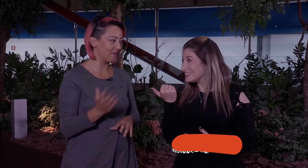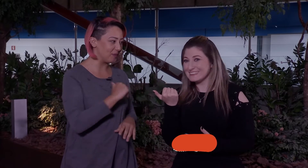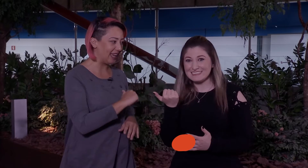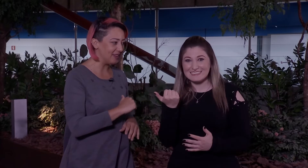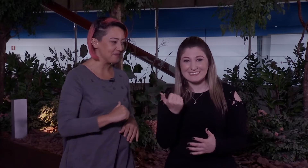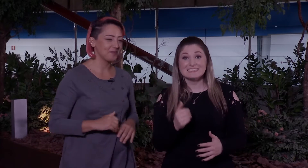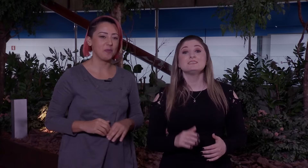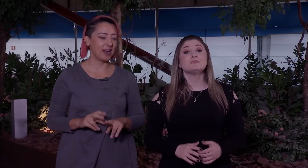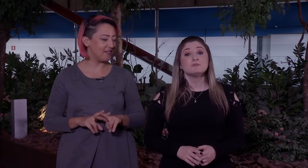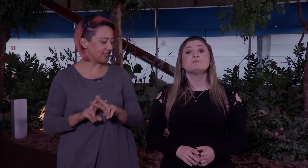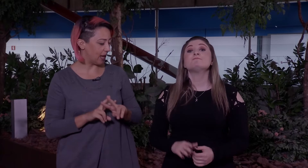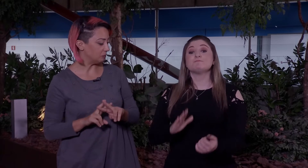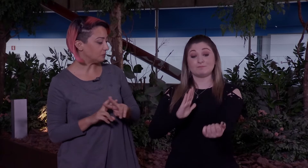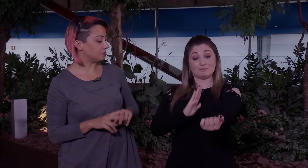lá? Bora revisar.